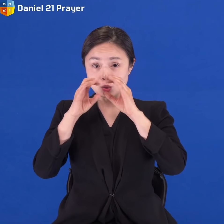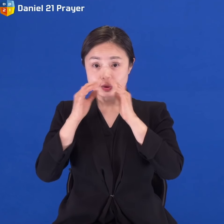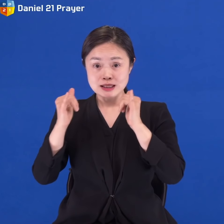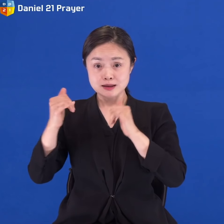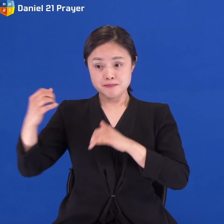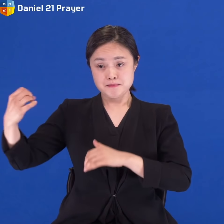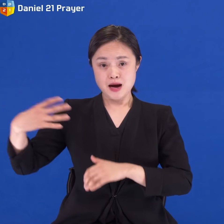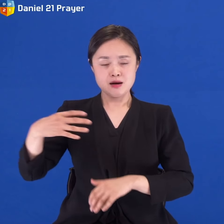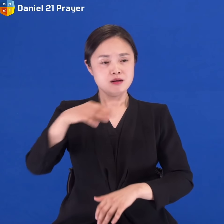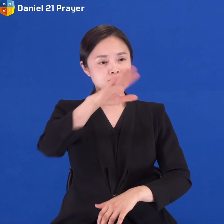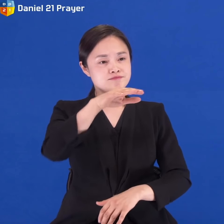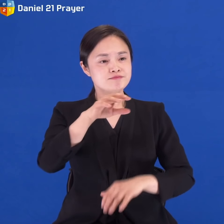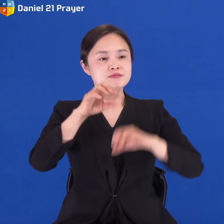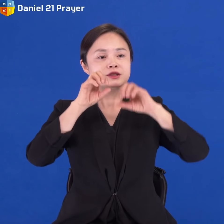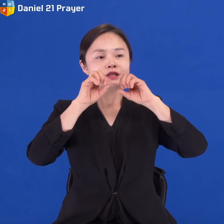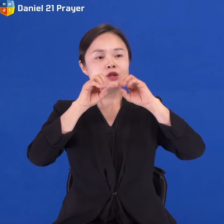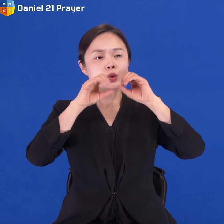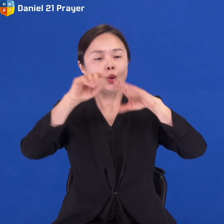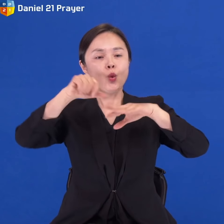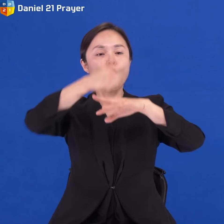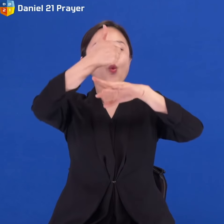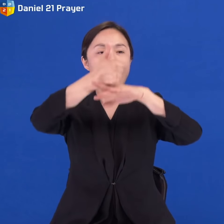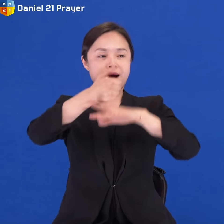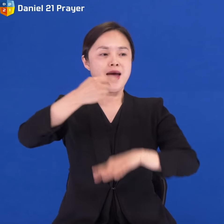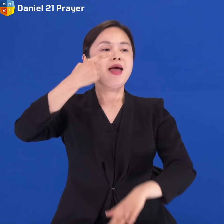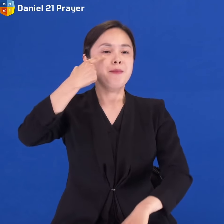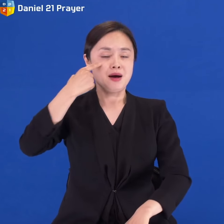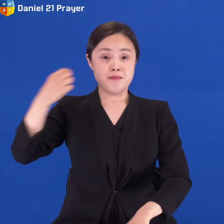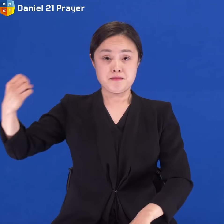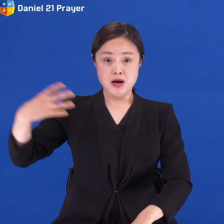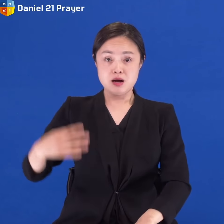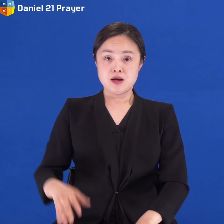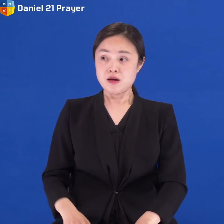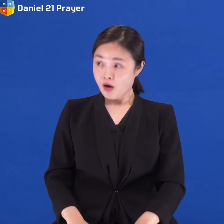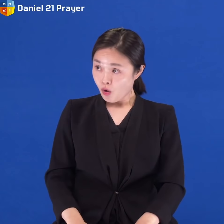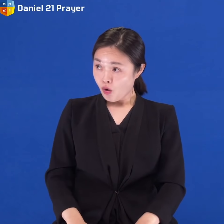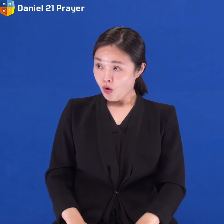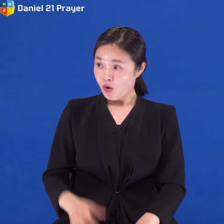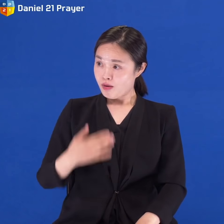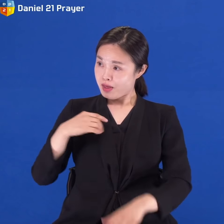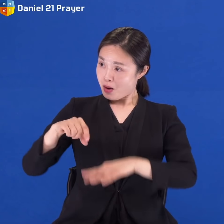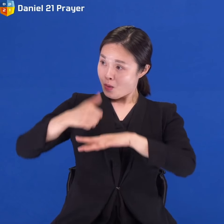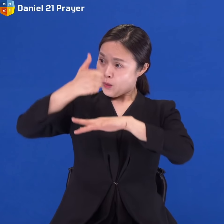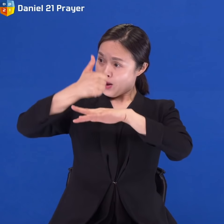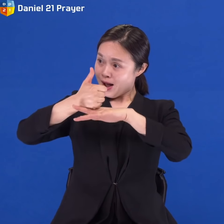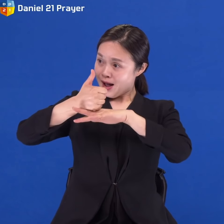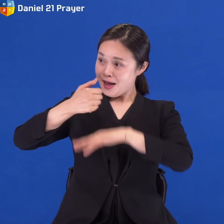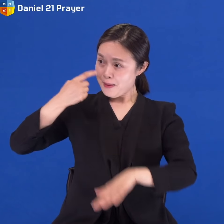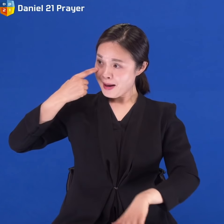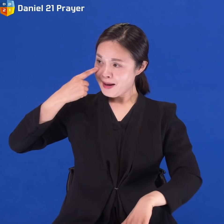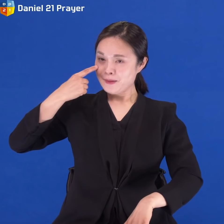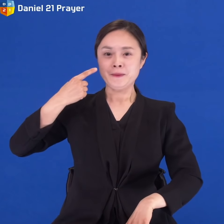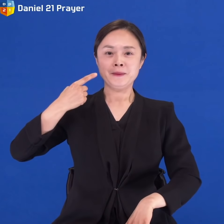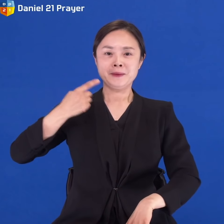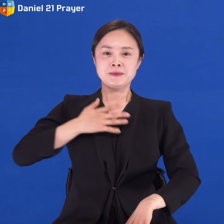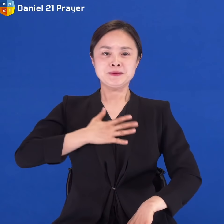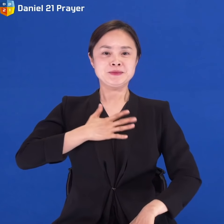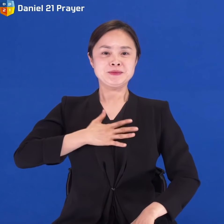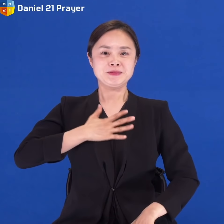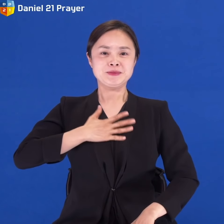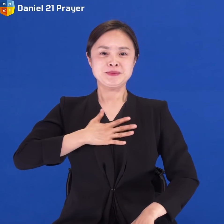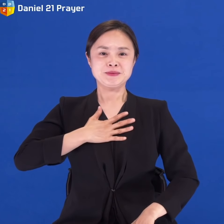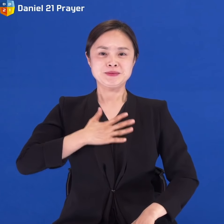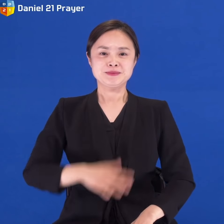의식이 너무 많았거든요. 제가 좀 소멸되나 싶어서 엄청 큰 벽에